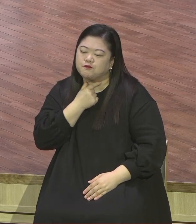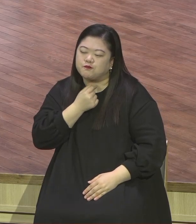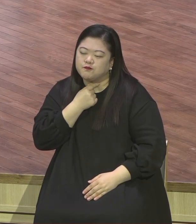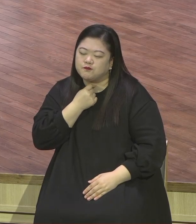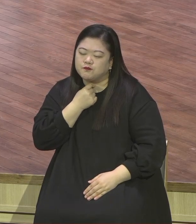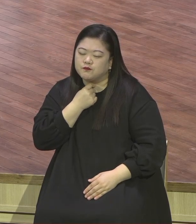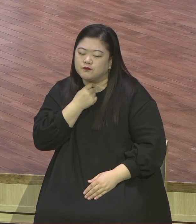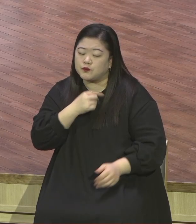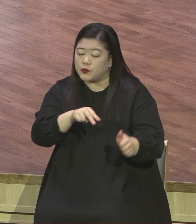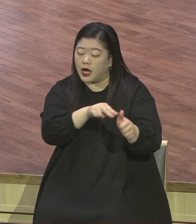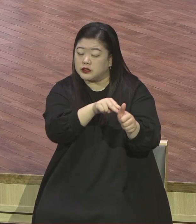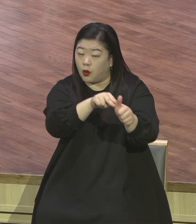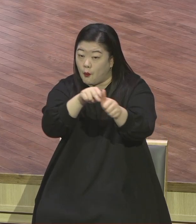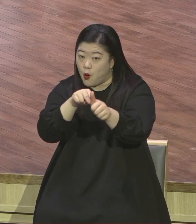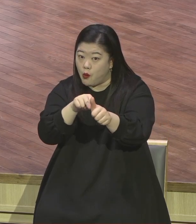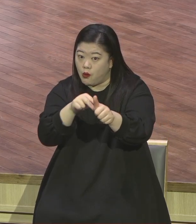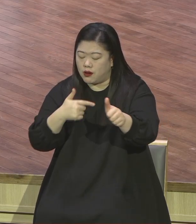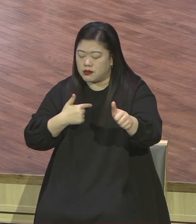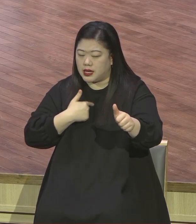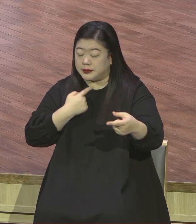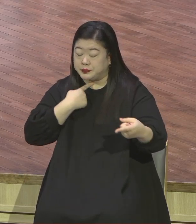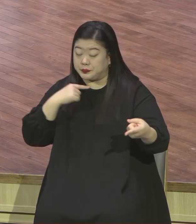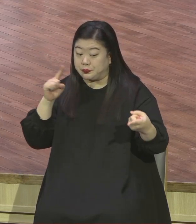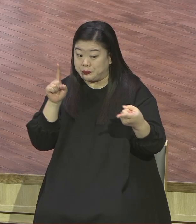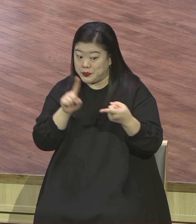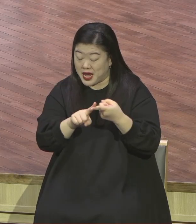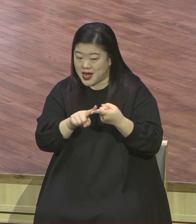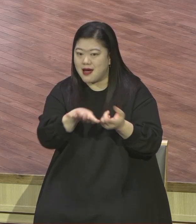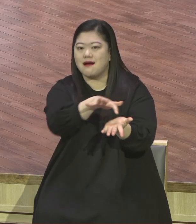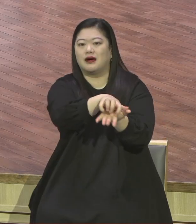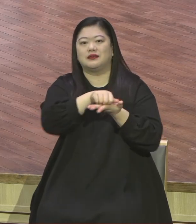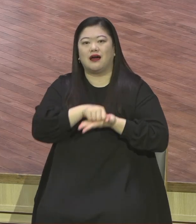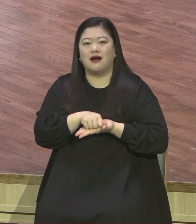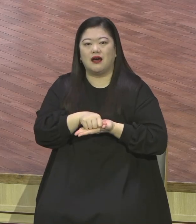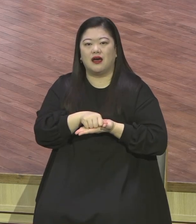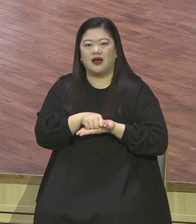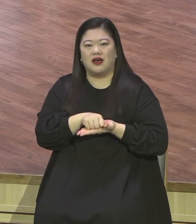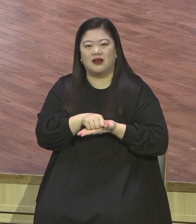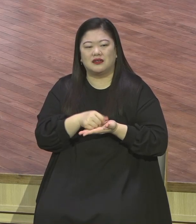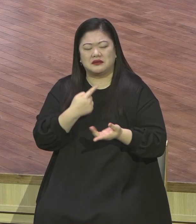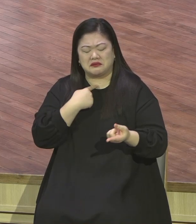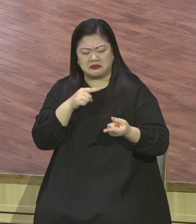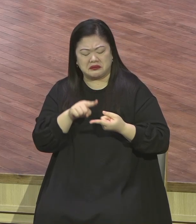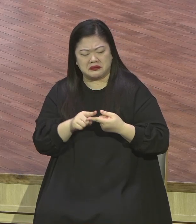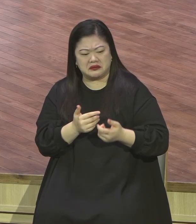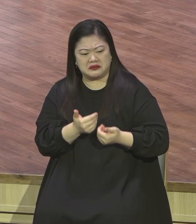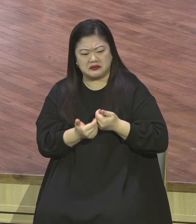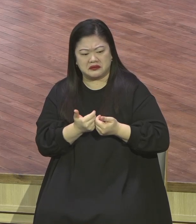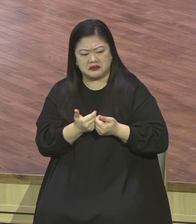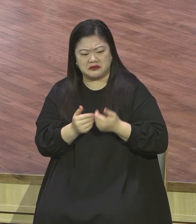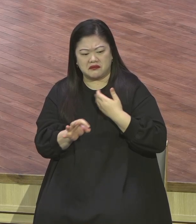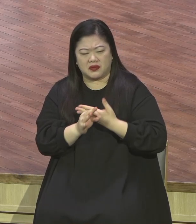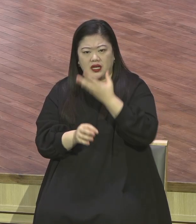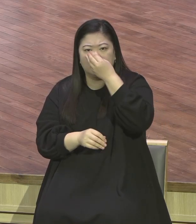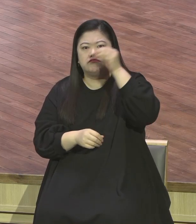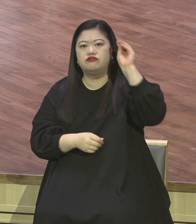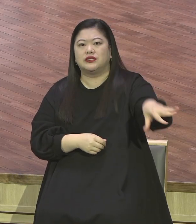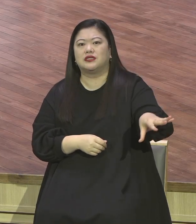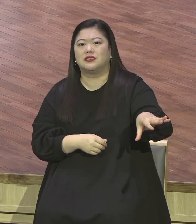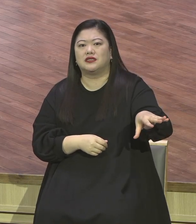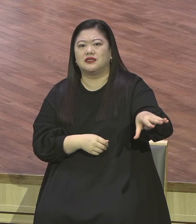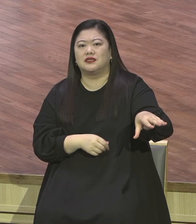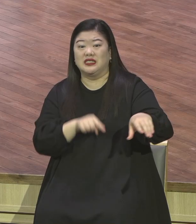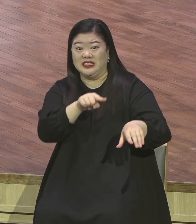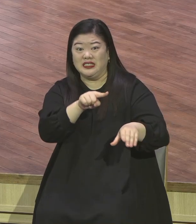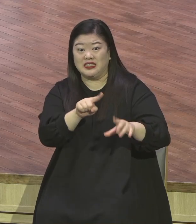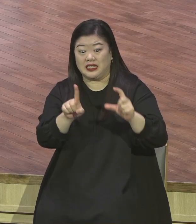받아들이고 그렇지 않는 정보는 무시하는 경량을 뜻합니다. 우리가 사회에 지금